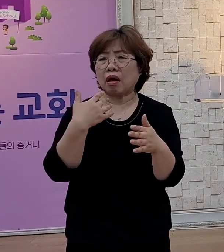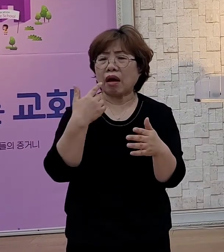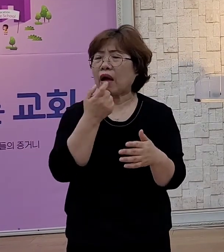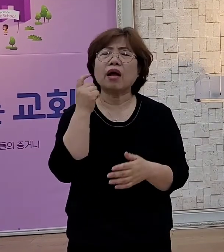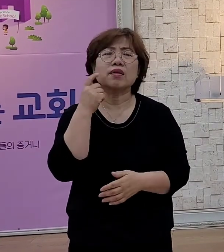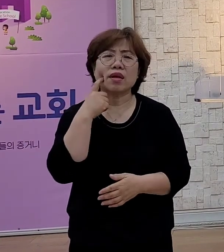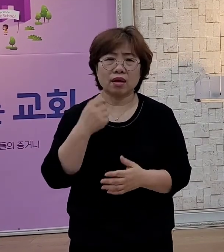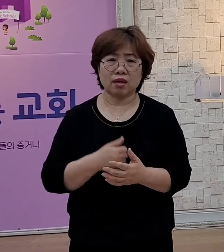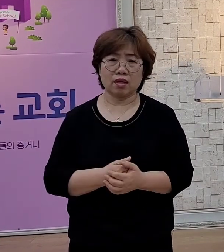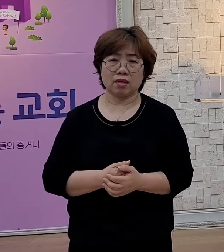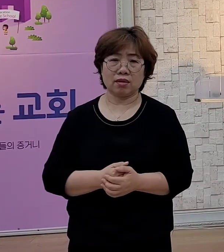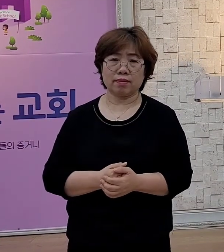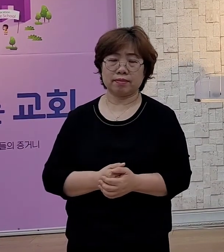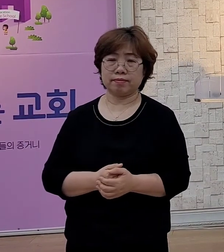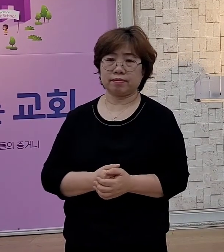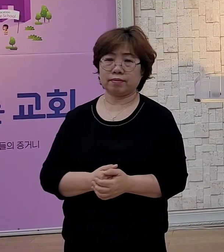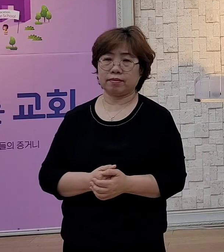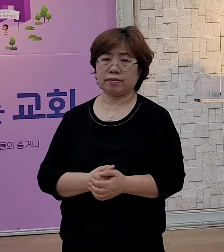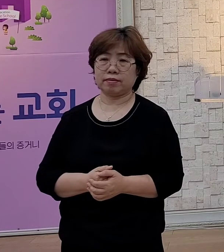말이야.